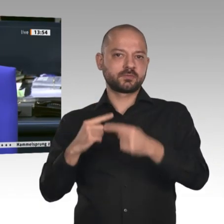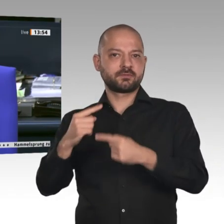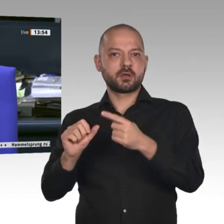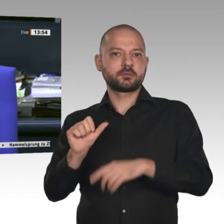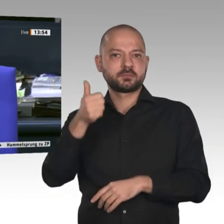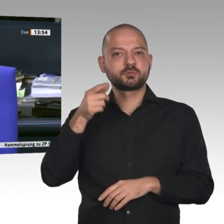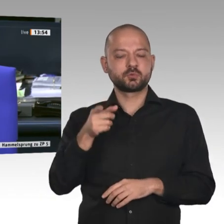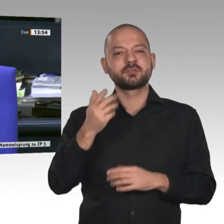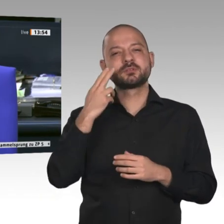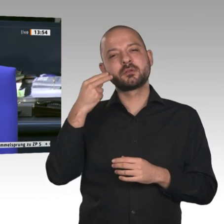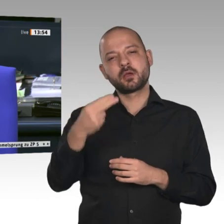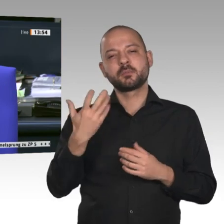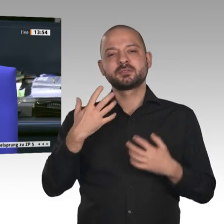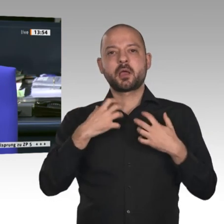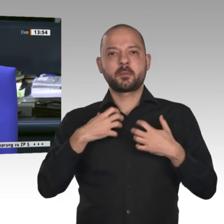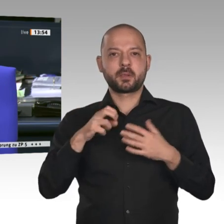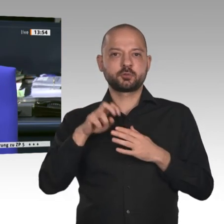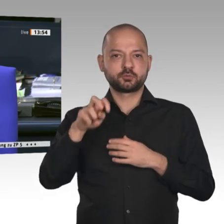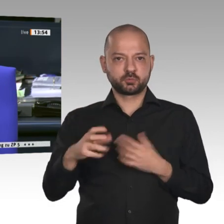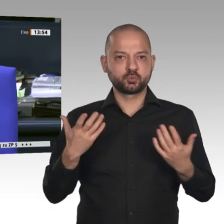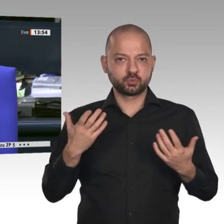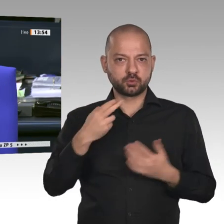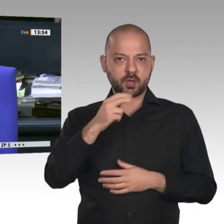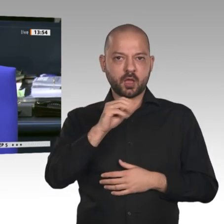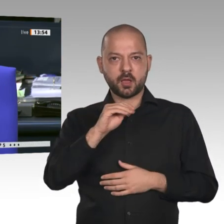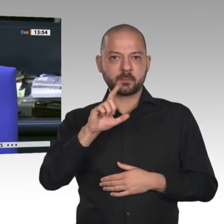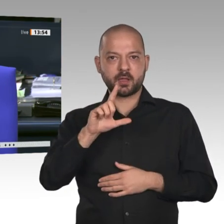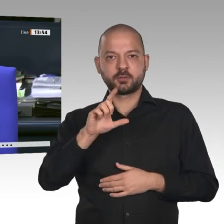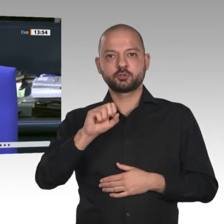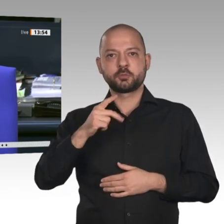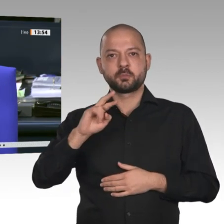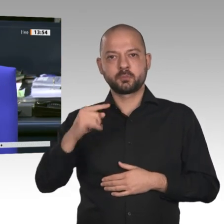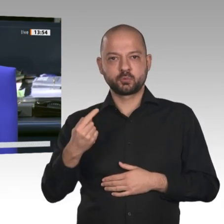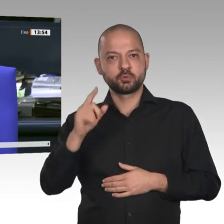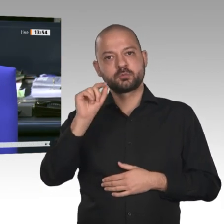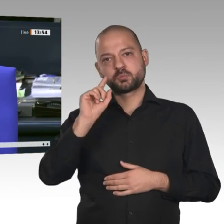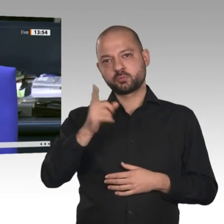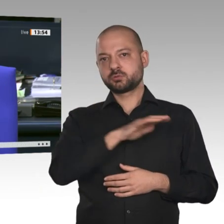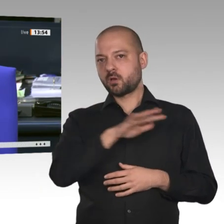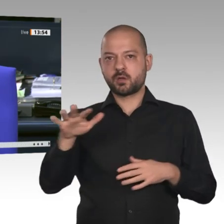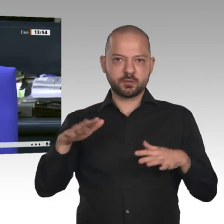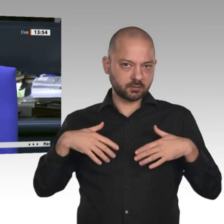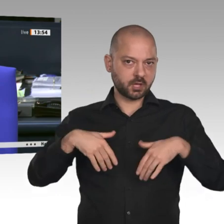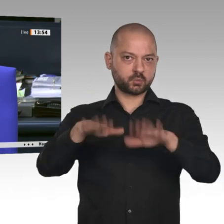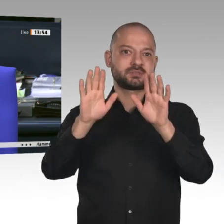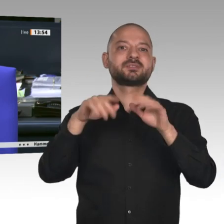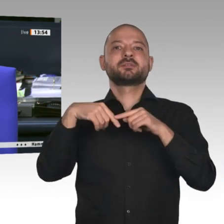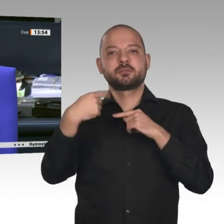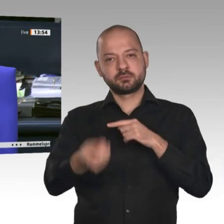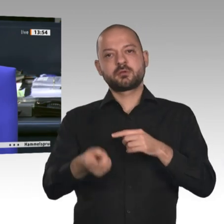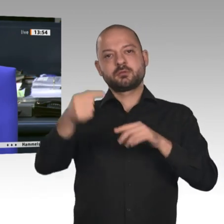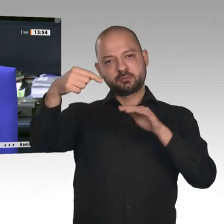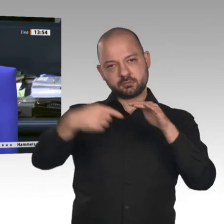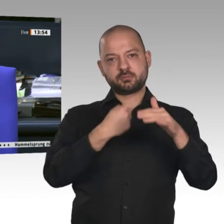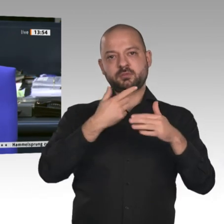alle Abgeordneten mussten den Saal verlassen und kommen nun durch eine speziell gekennzeichnete Tür, die